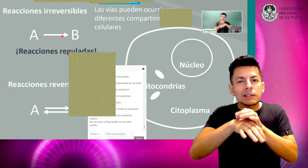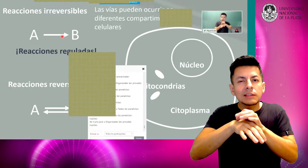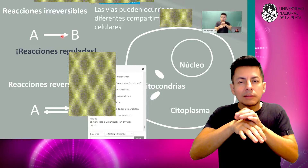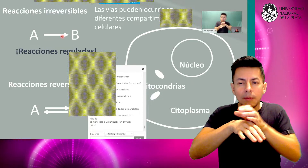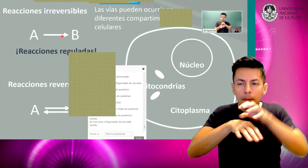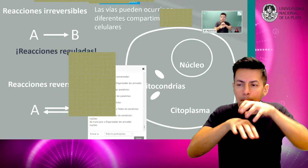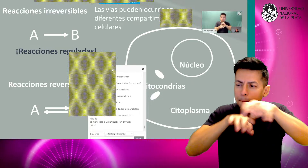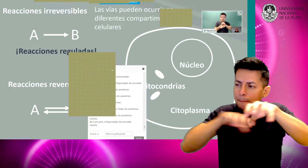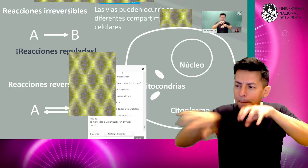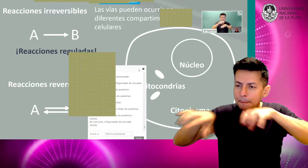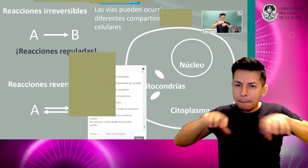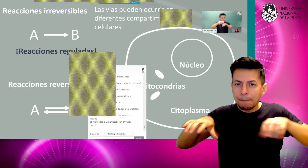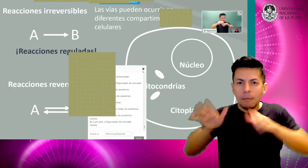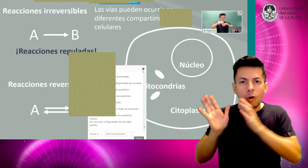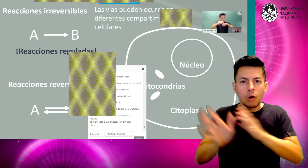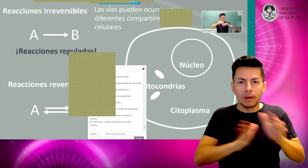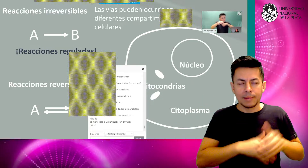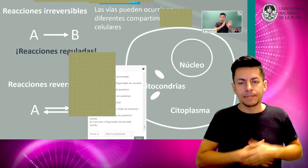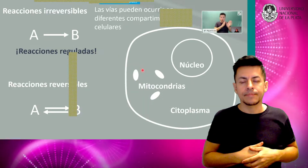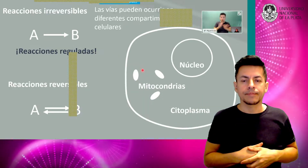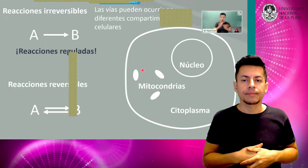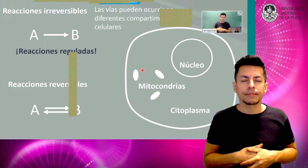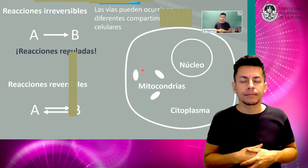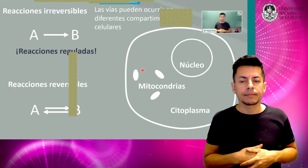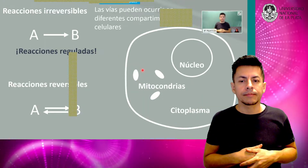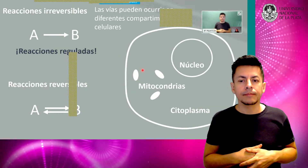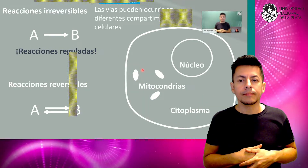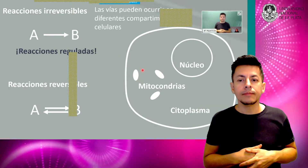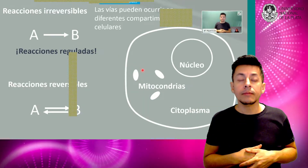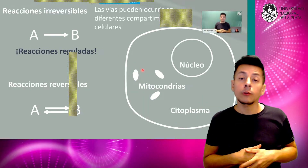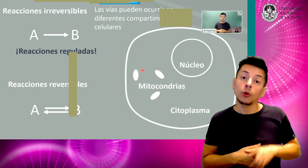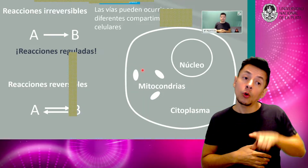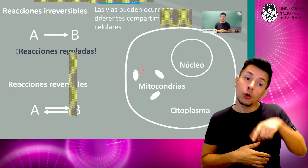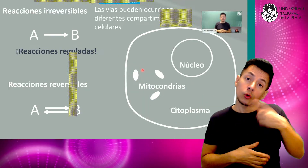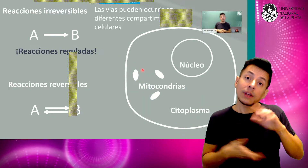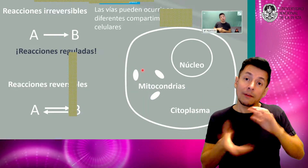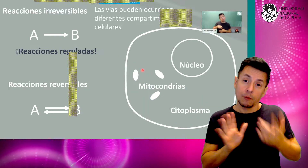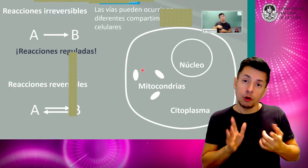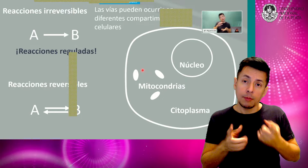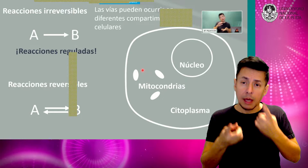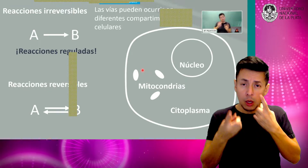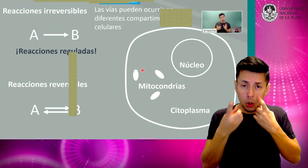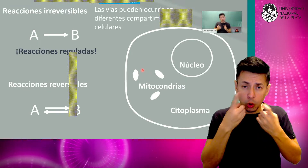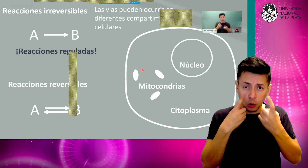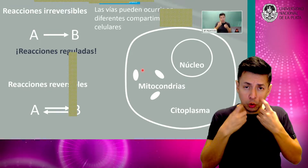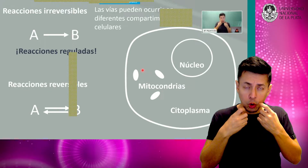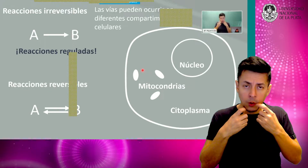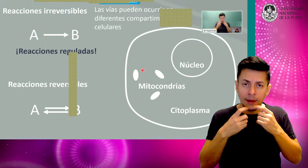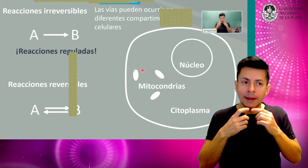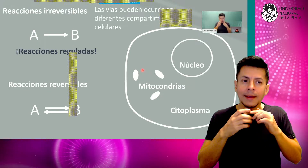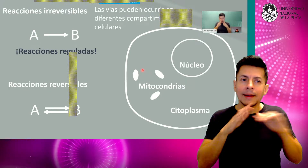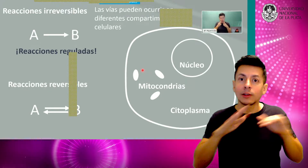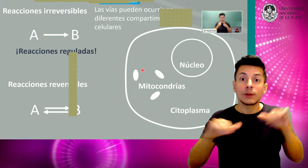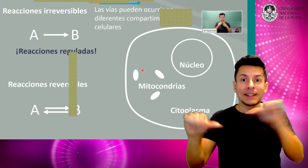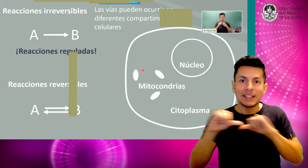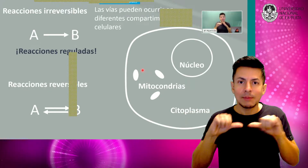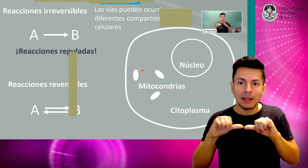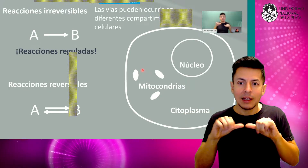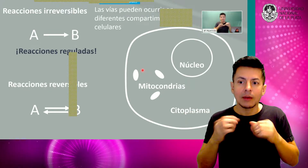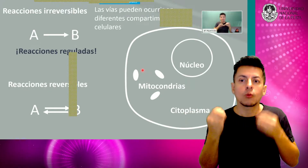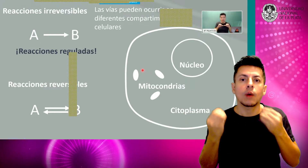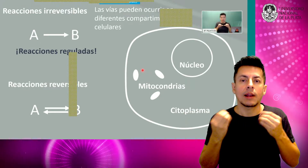De hecho, también otra forma de regular las reacciones químicas y el metabolismo, por